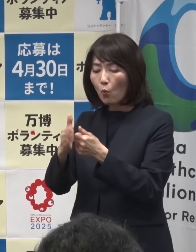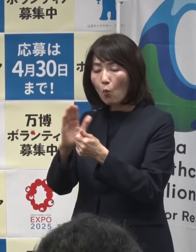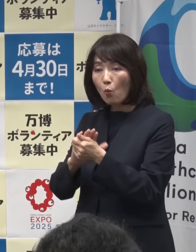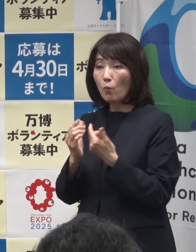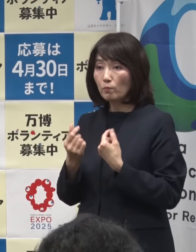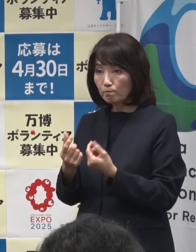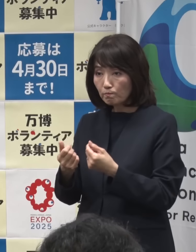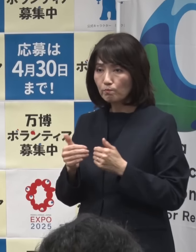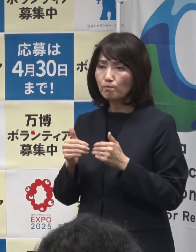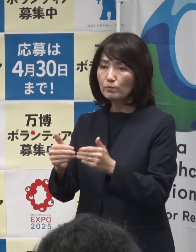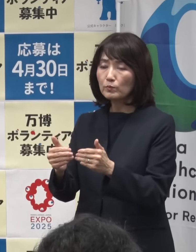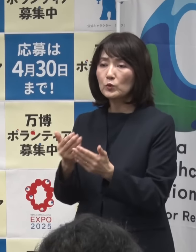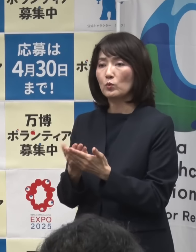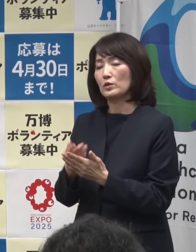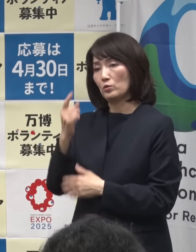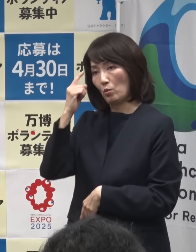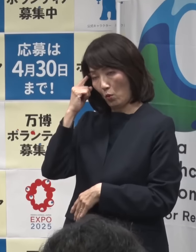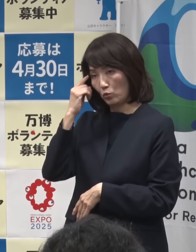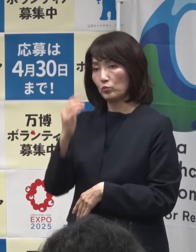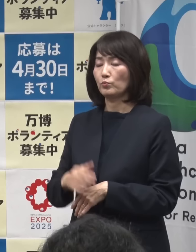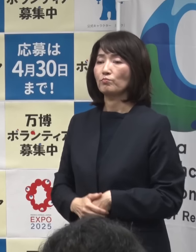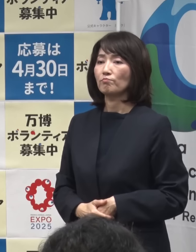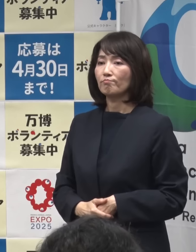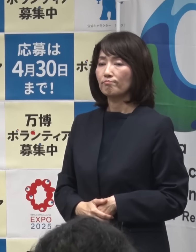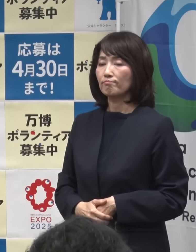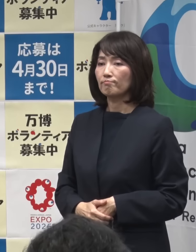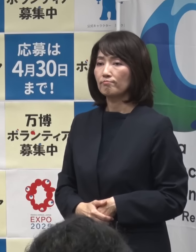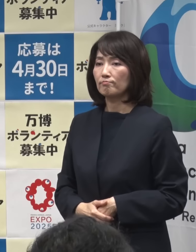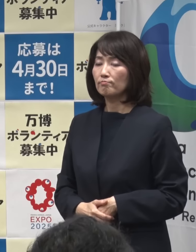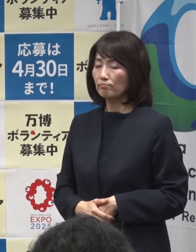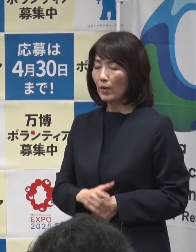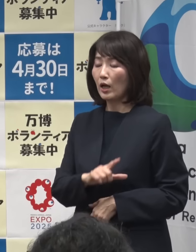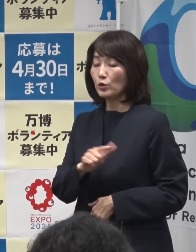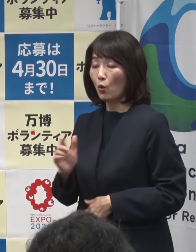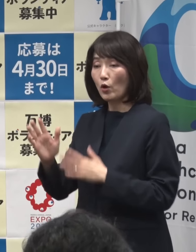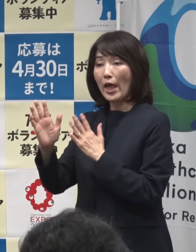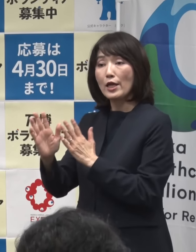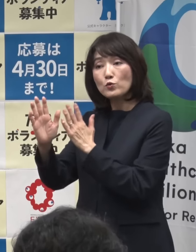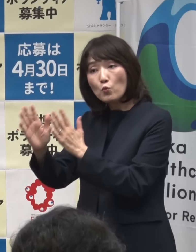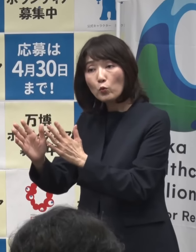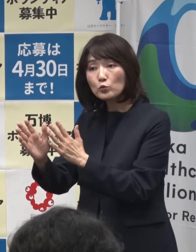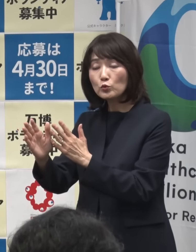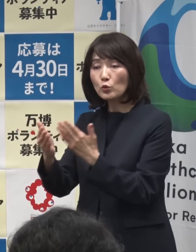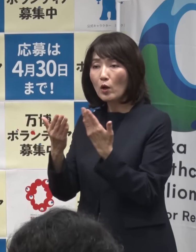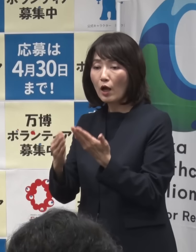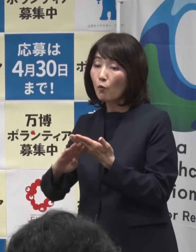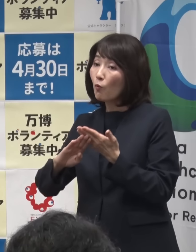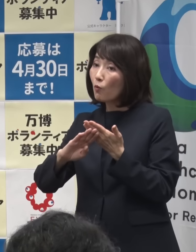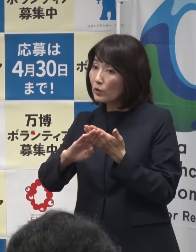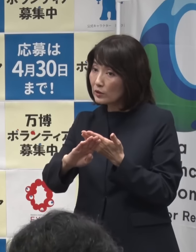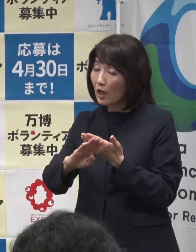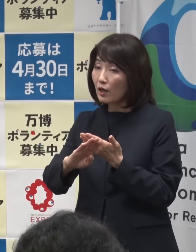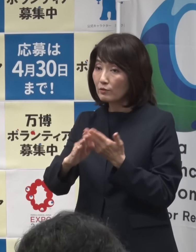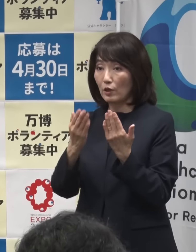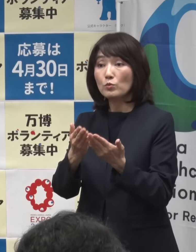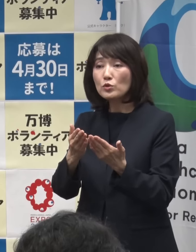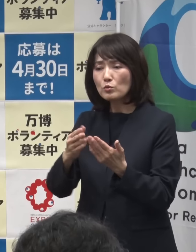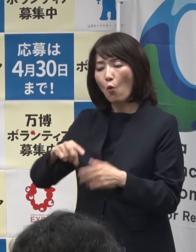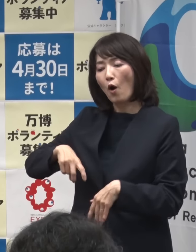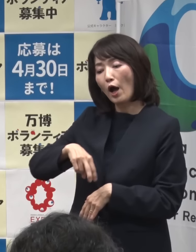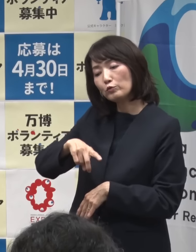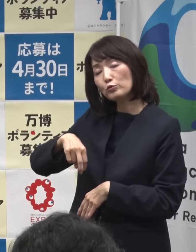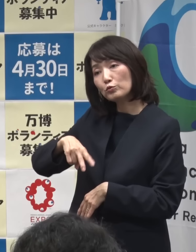めていってもらいたいと思います。多少どの遠足であったり校外学習であっても、歩くというのはあるわけでもあります